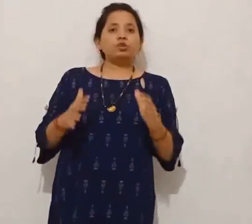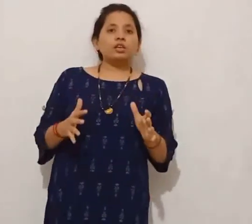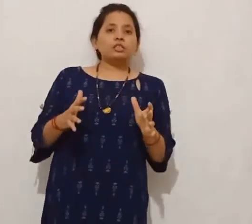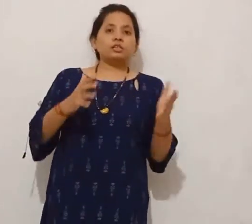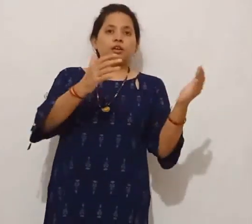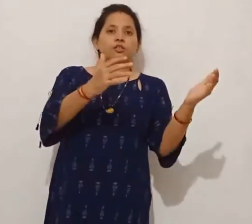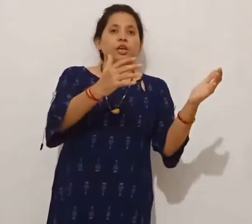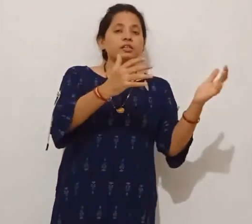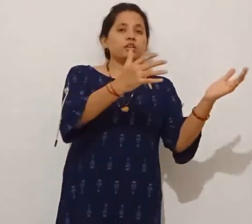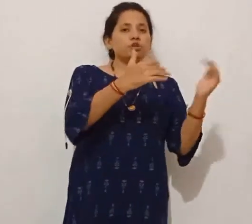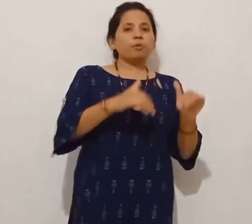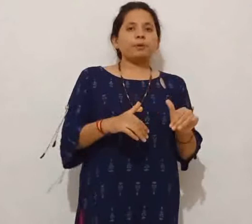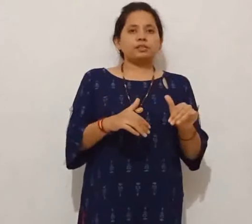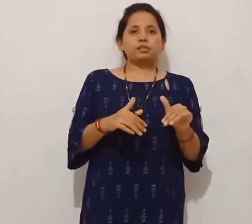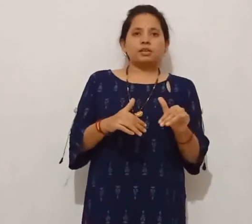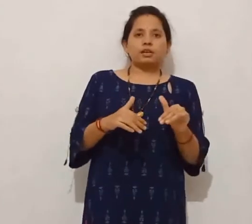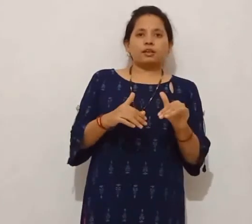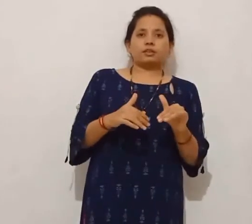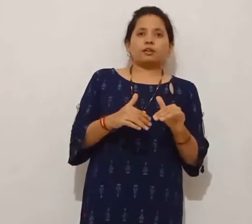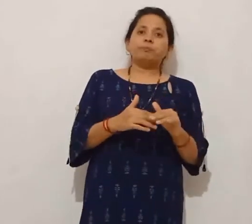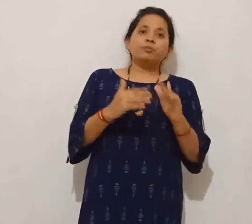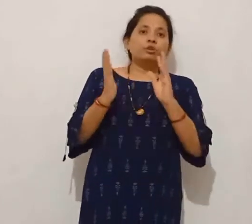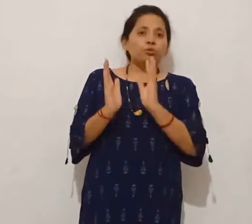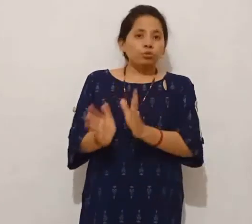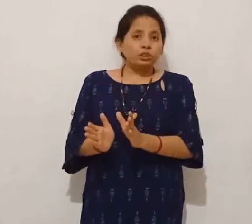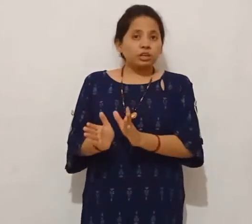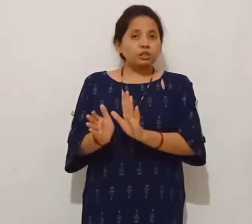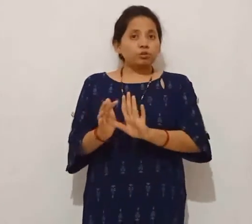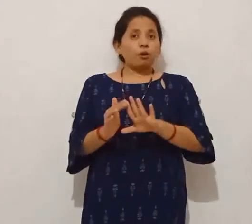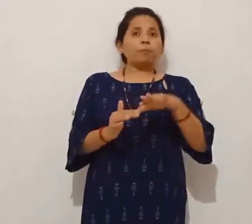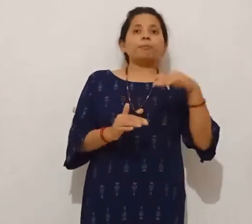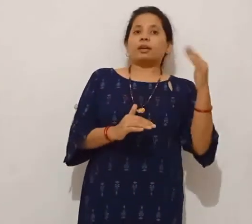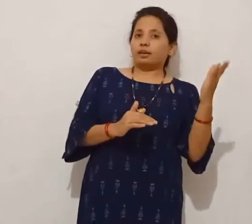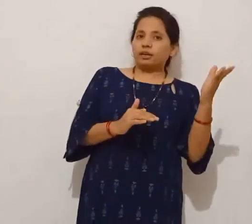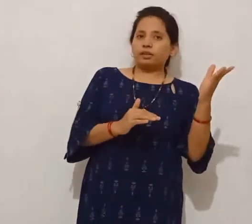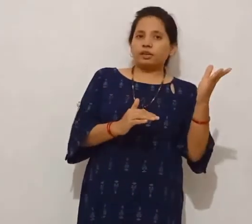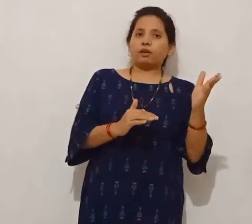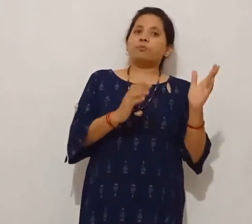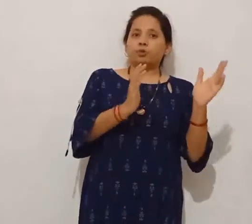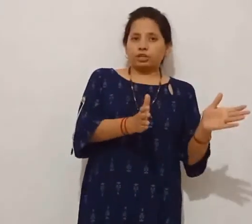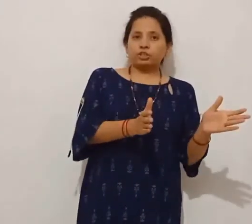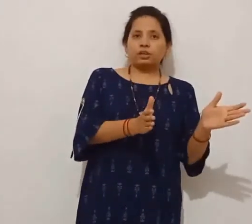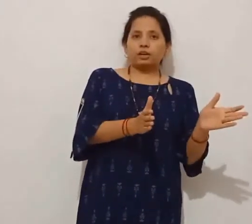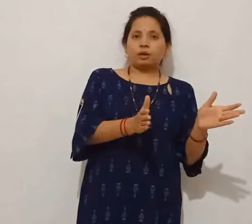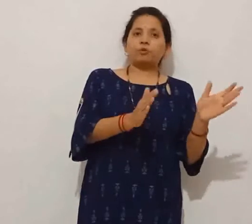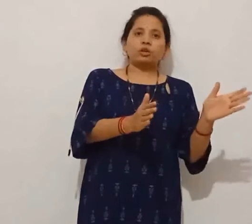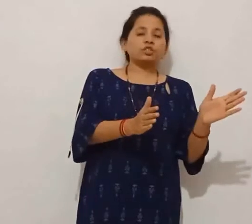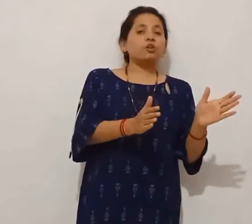थिंग्स एज अ कंज्यूमर परचेस करके लाते हैं तो उन थिंग्स को बनाने के लिए, प्रोडक्शन के लिए, प्रोडक्शन यूनिट